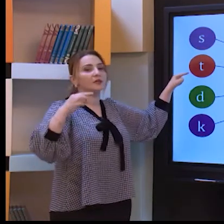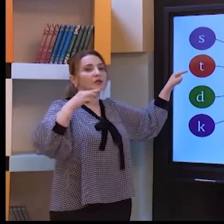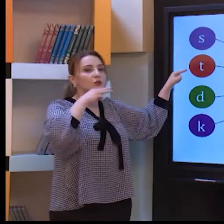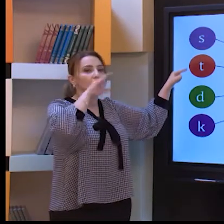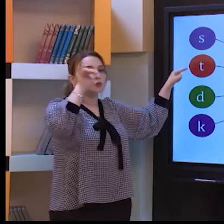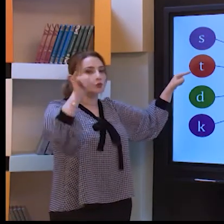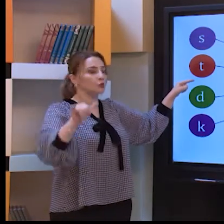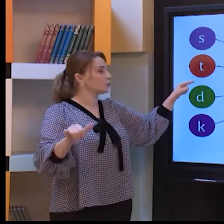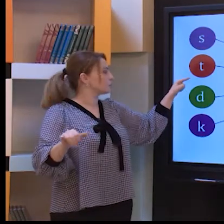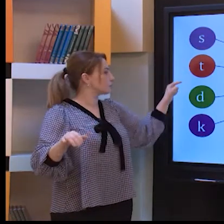tü,